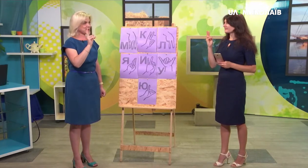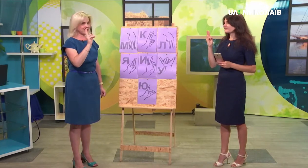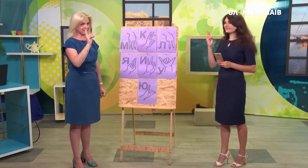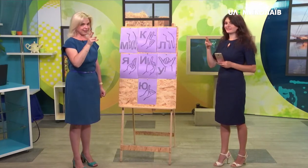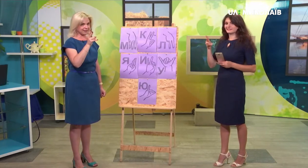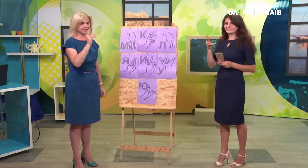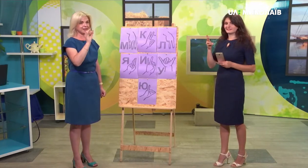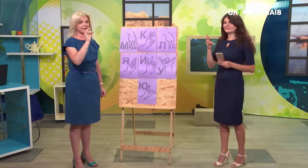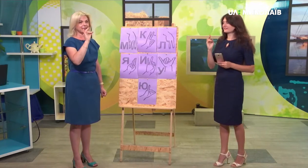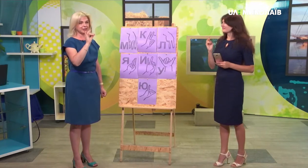так. К, И.